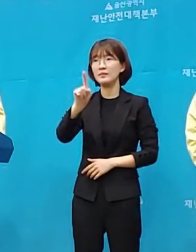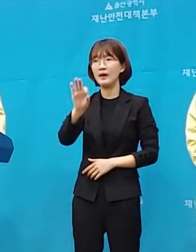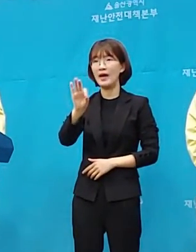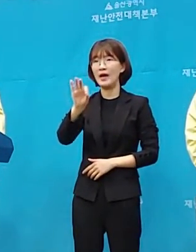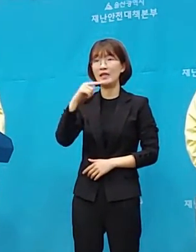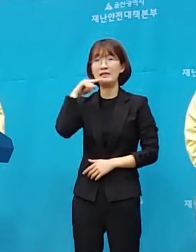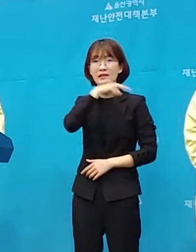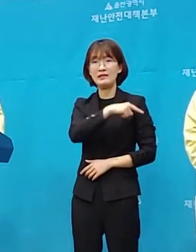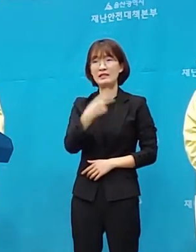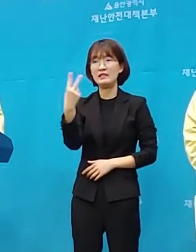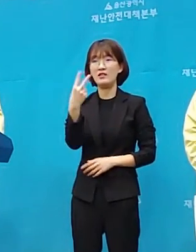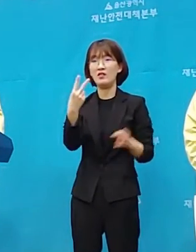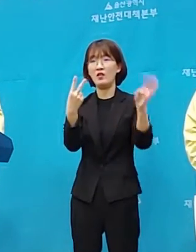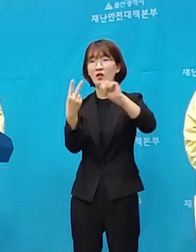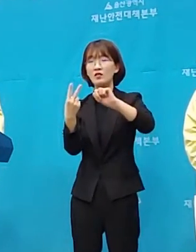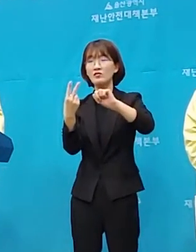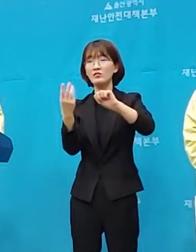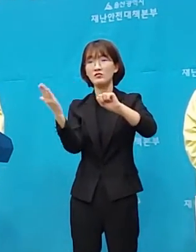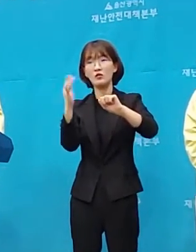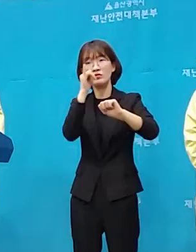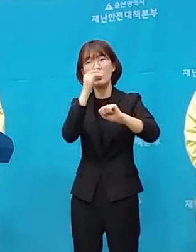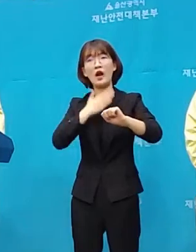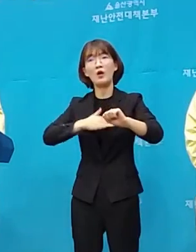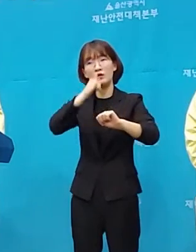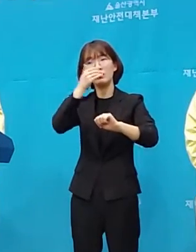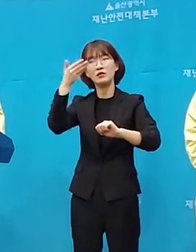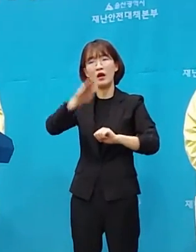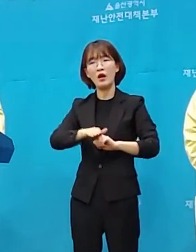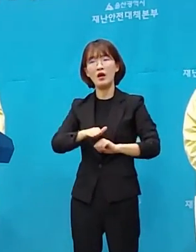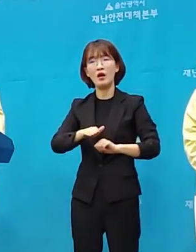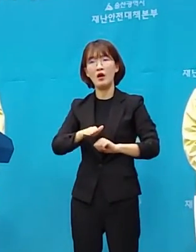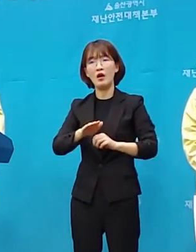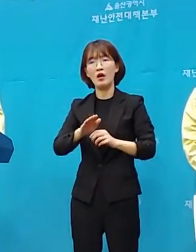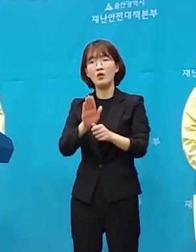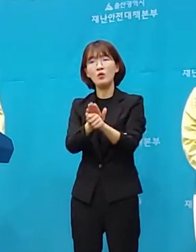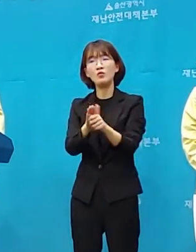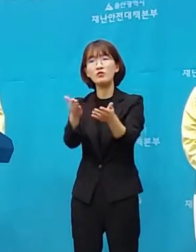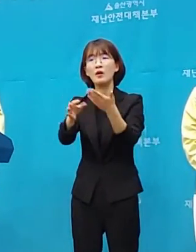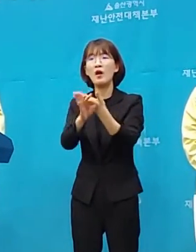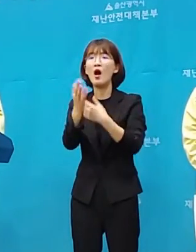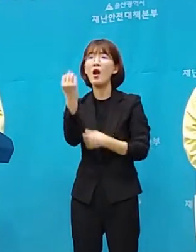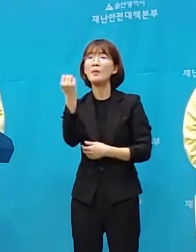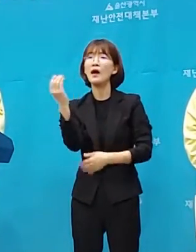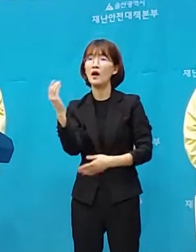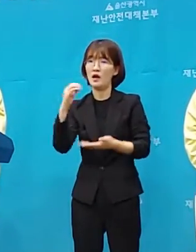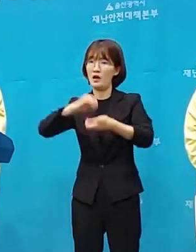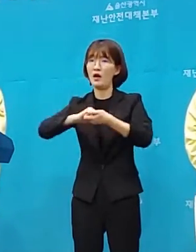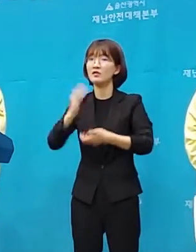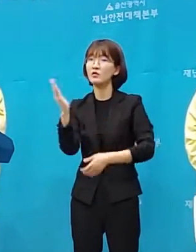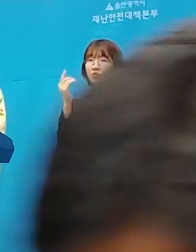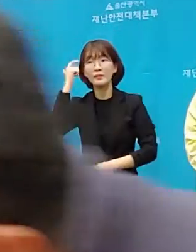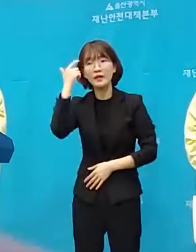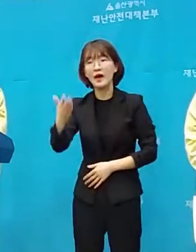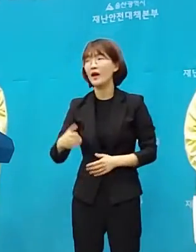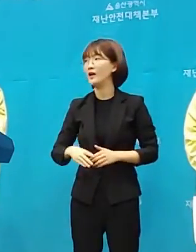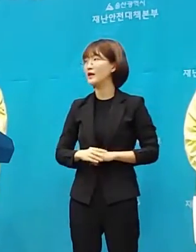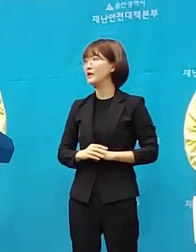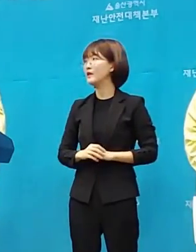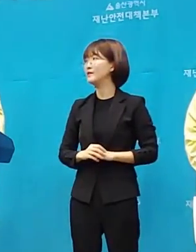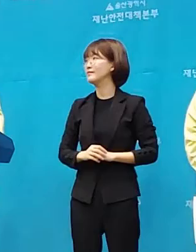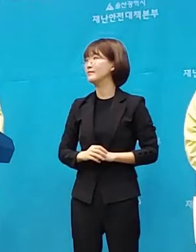넘게 있는 것 같은데 예. 어느 정도 더 여력이 있는지 좀 알고 싶습니다. 예, 그 부분에 대해서